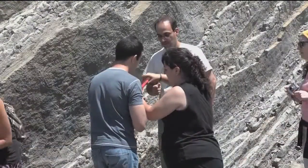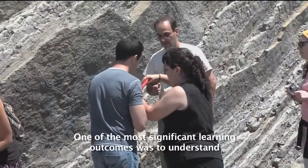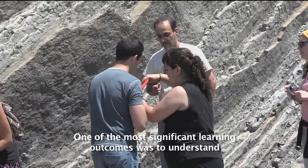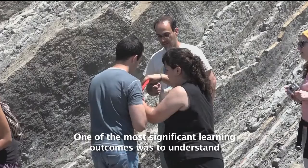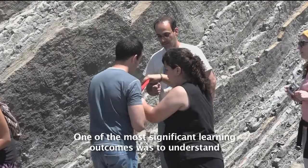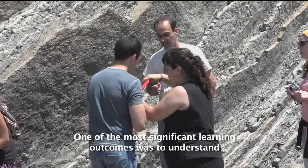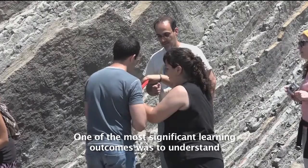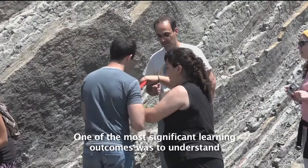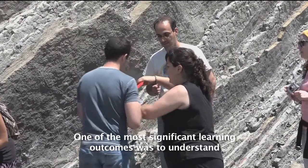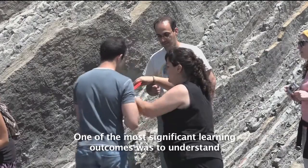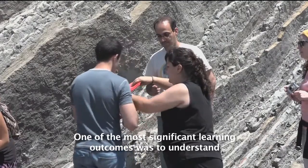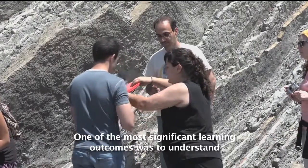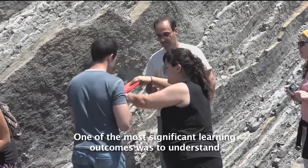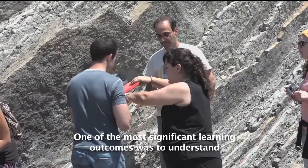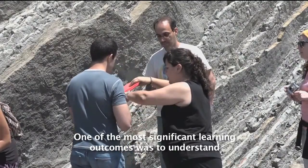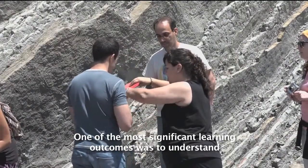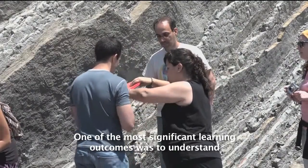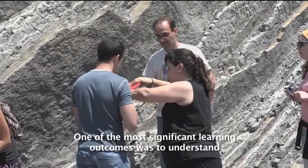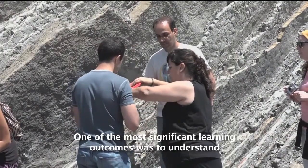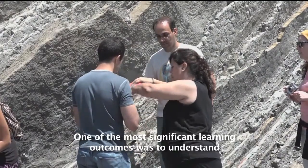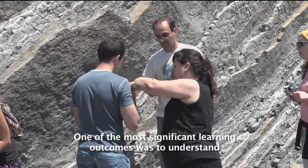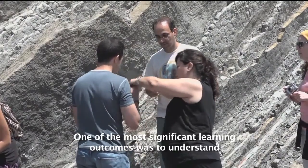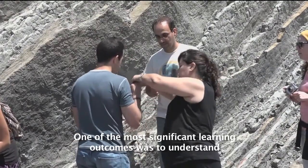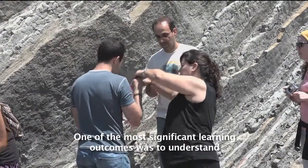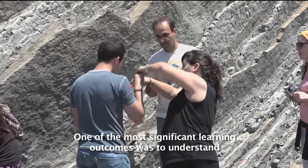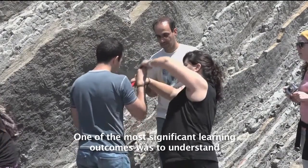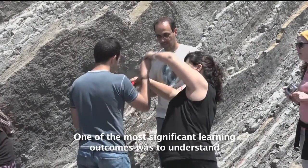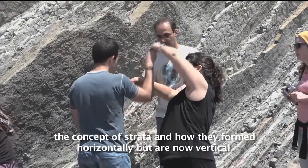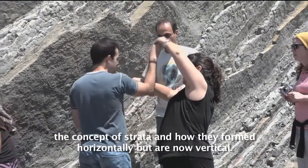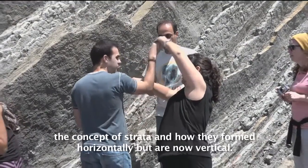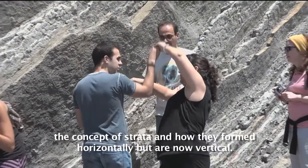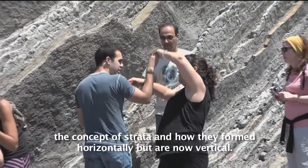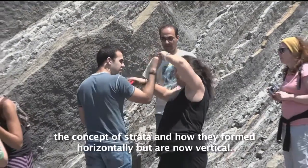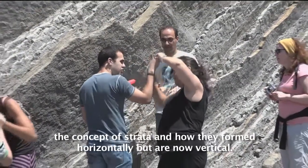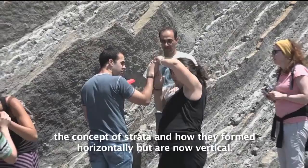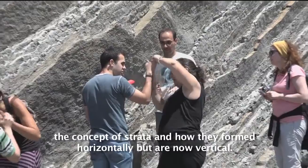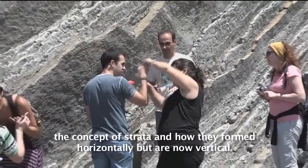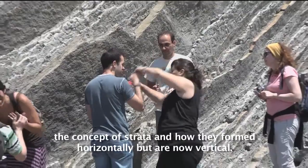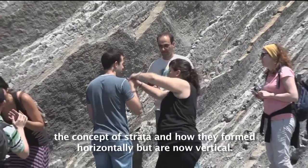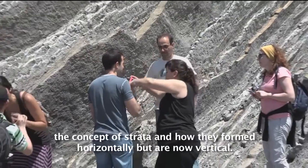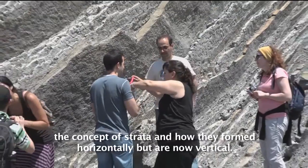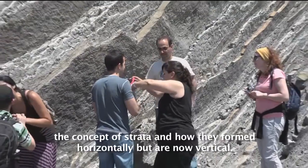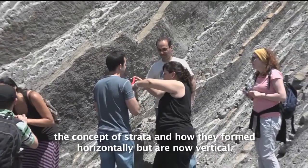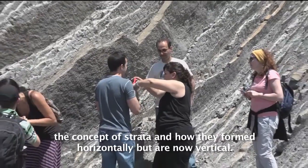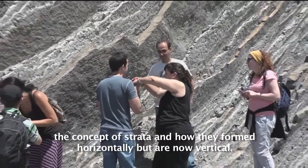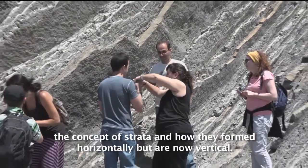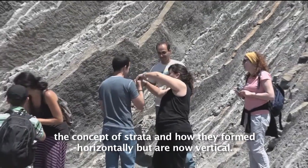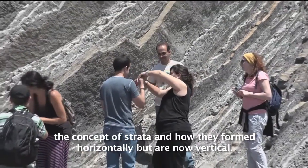Uno de los aprendizajes más relevantes fue entender el concepto de estrato y cómo se formaron horizontales y por qué ahora están